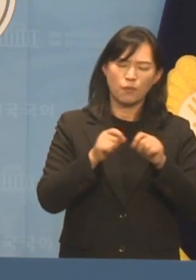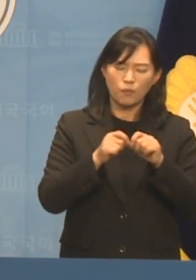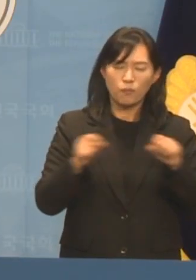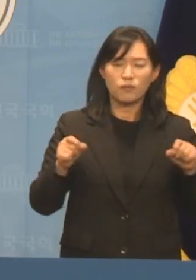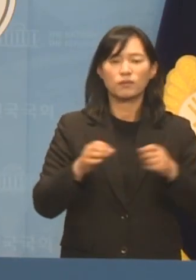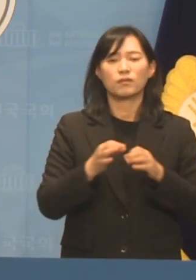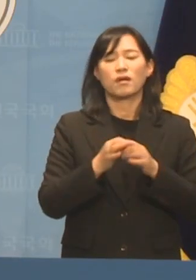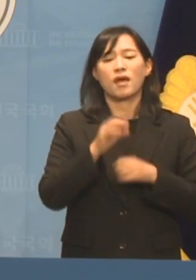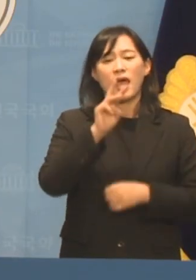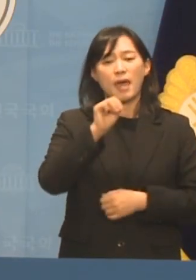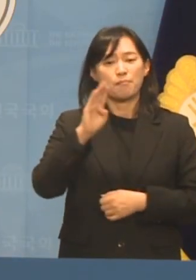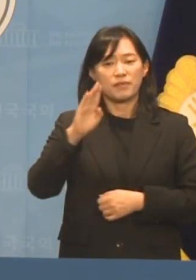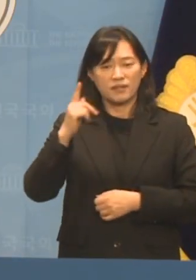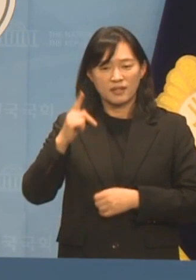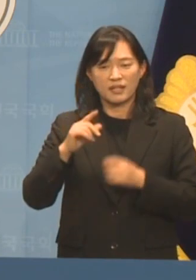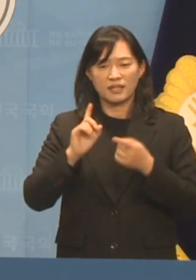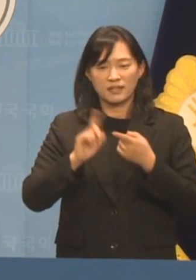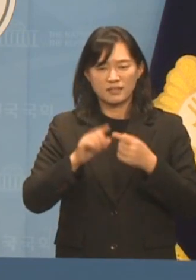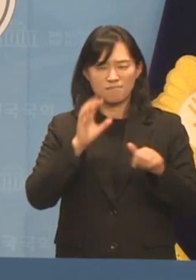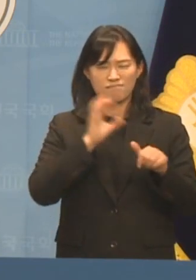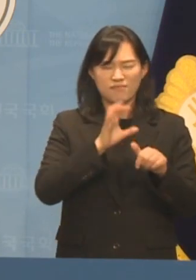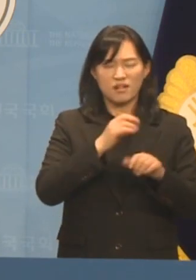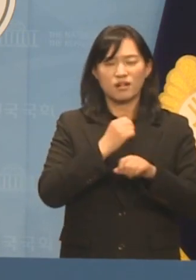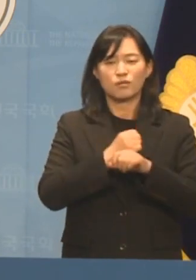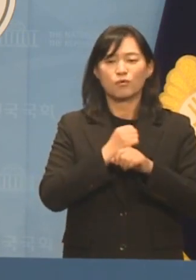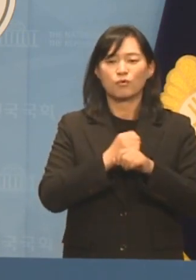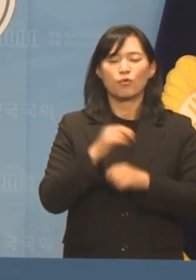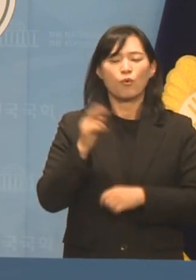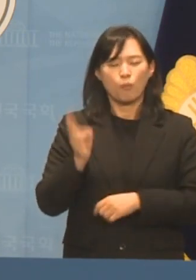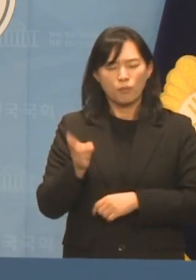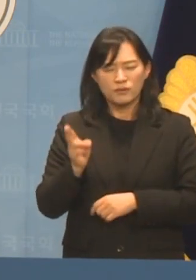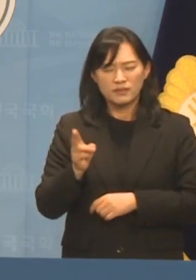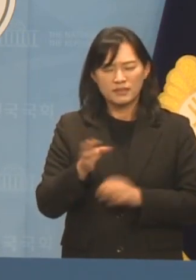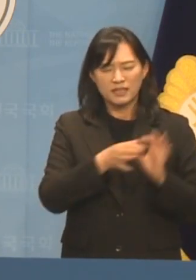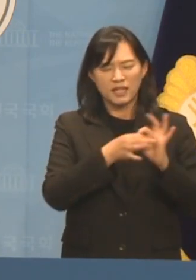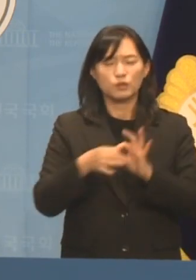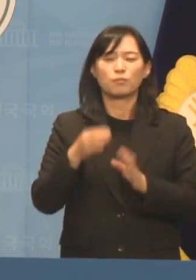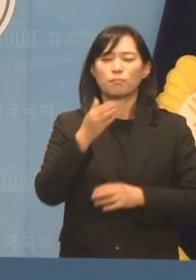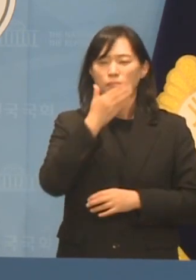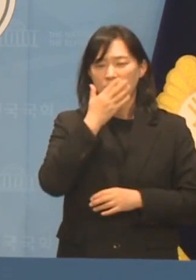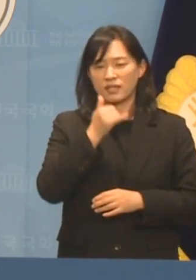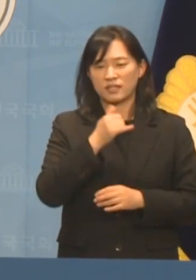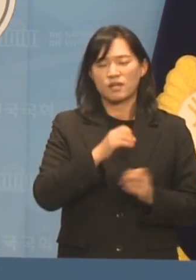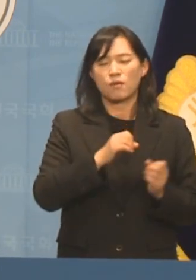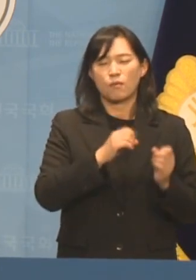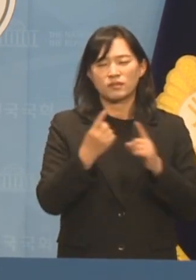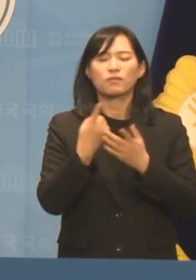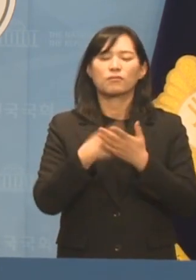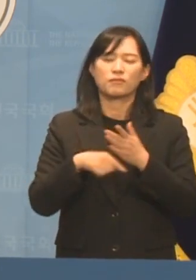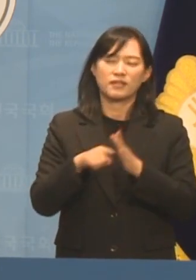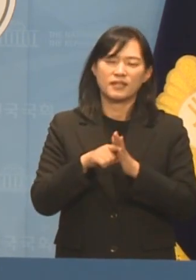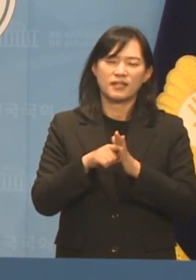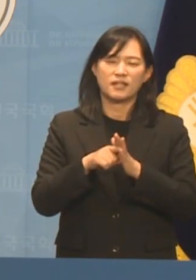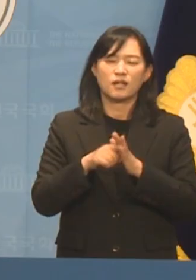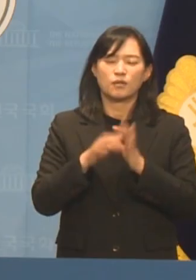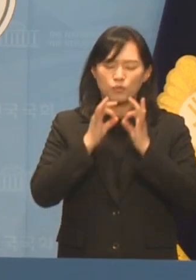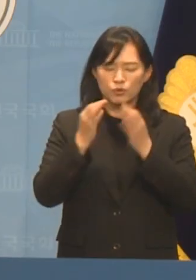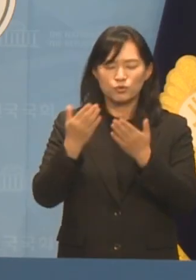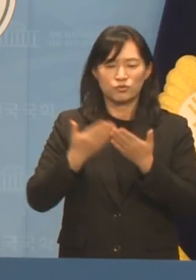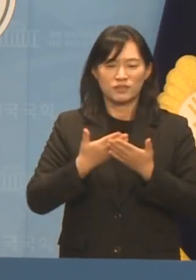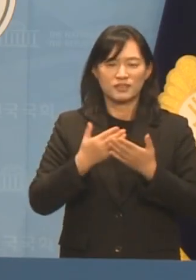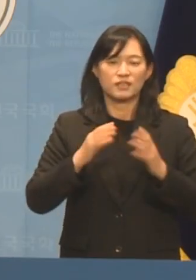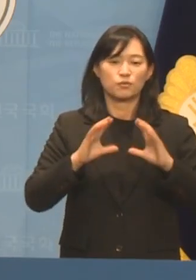자본 MBK를 질타하며 그리고 홈플러스의 지속 가능한 회생을 위해 힘써주신 의원님들께도 깊은 감사의 인사를